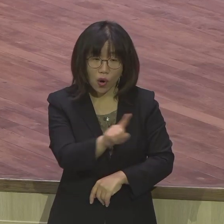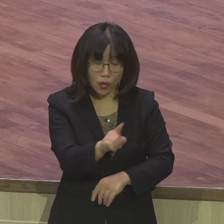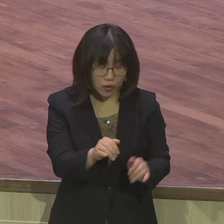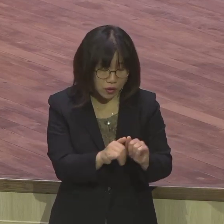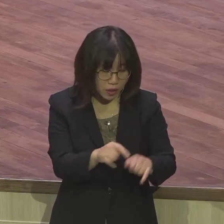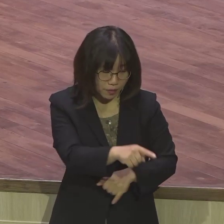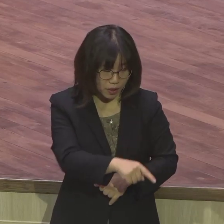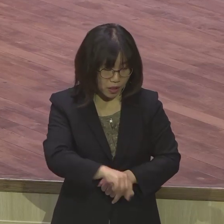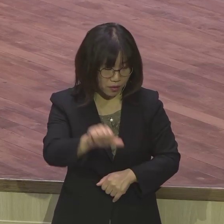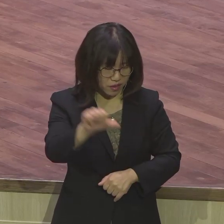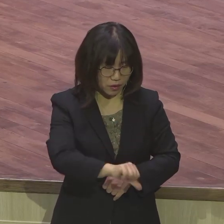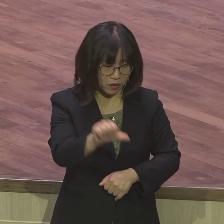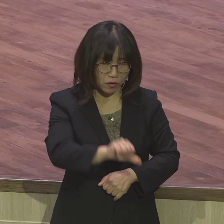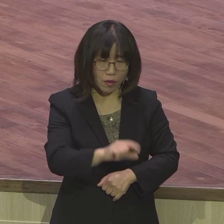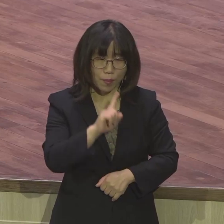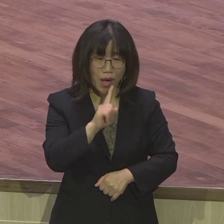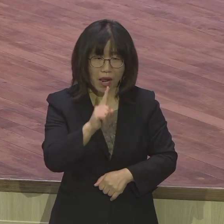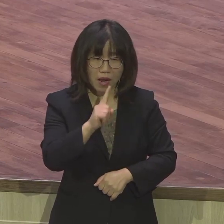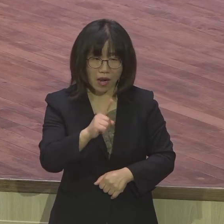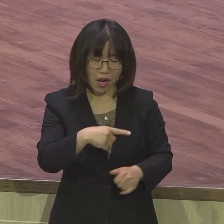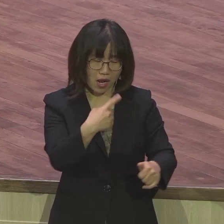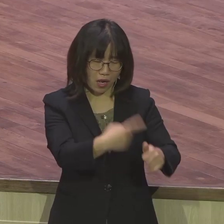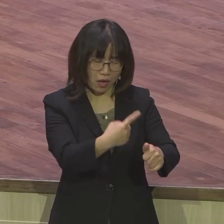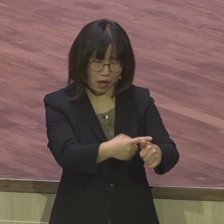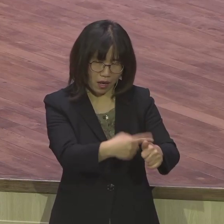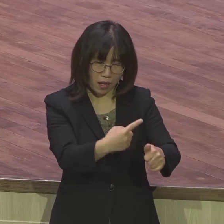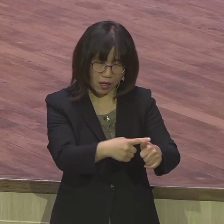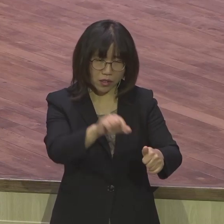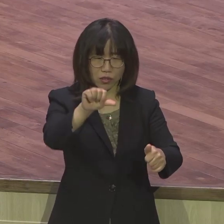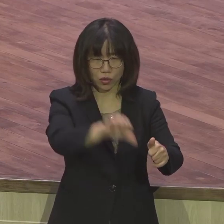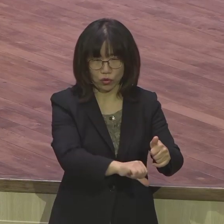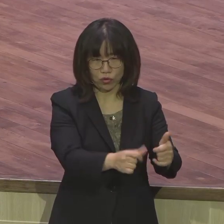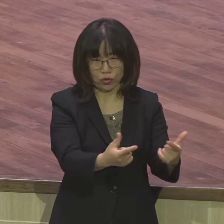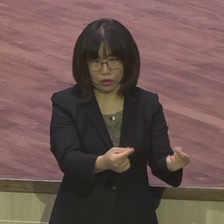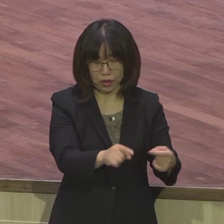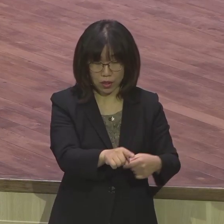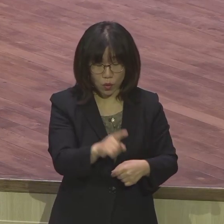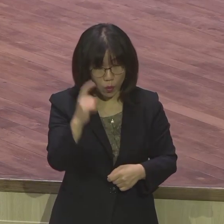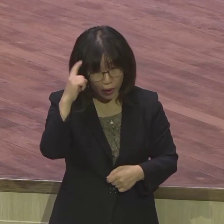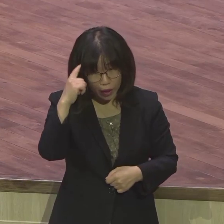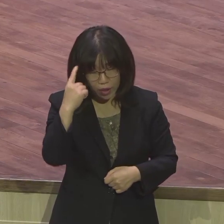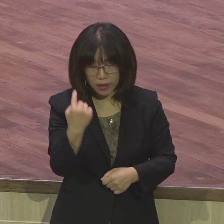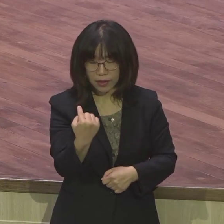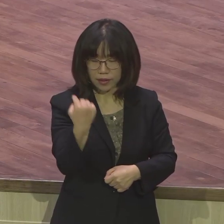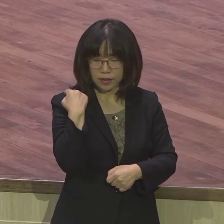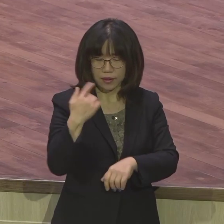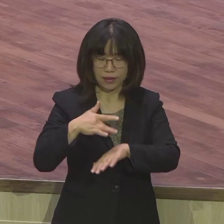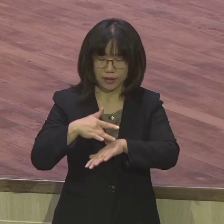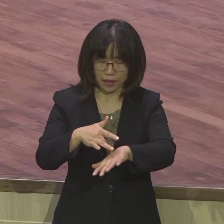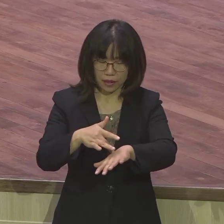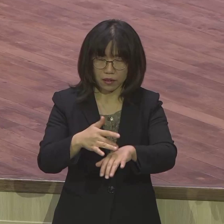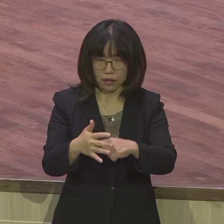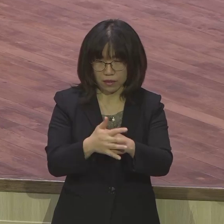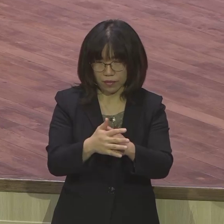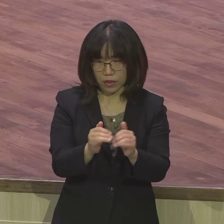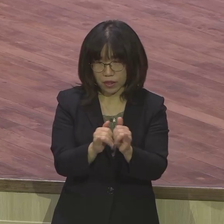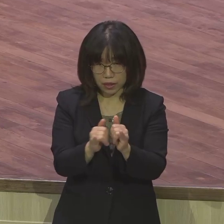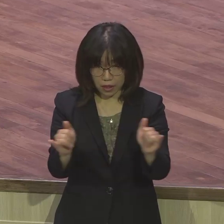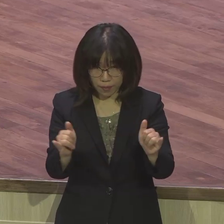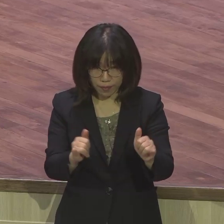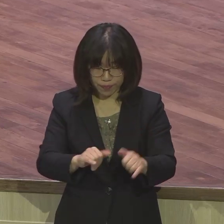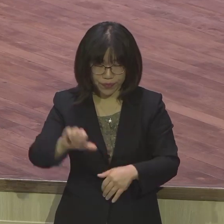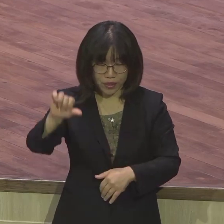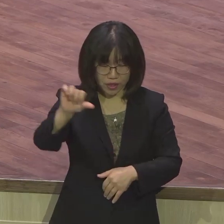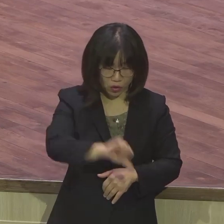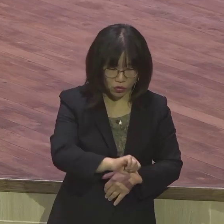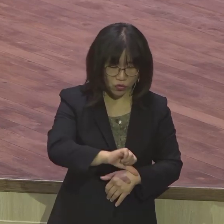보고 저주라 이렇게 하고 있는데요. 이것이 성경에서는 사단이라는 존재 때문에 인간에게 재앙과 저주가